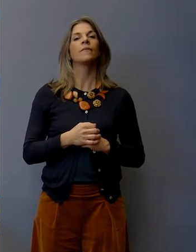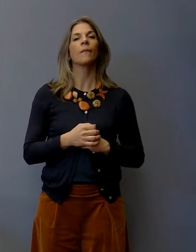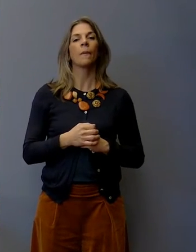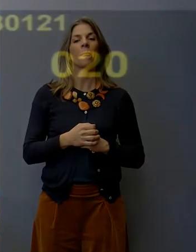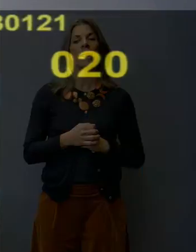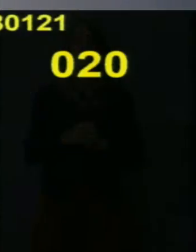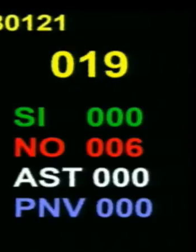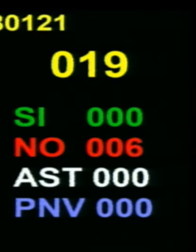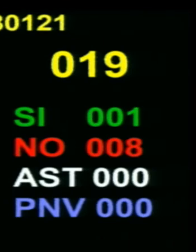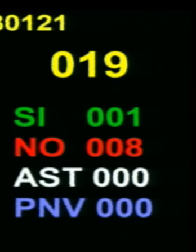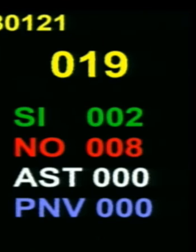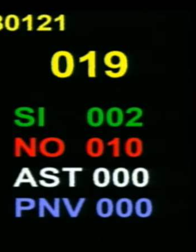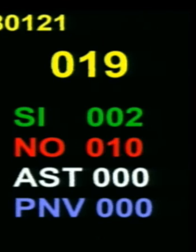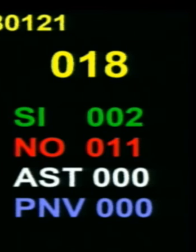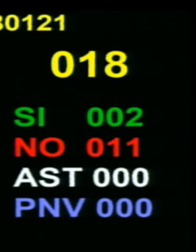vota